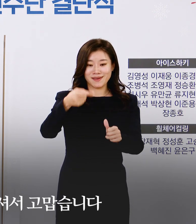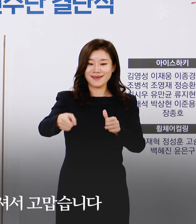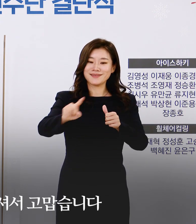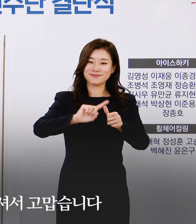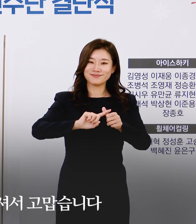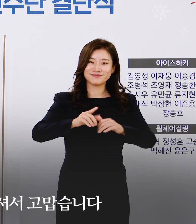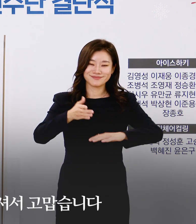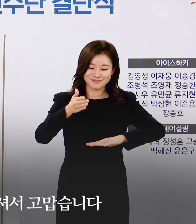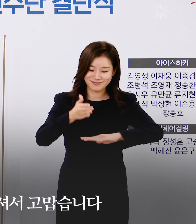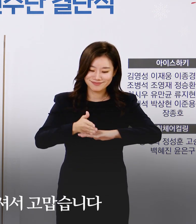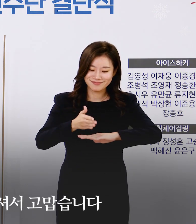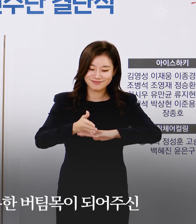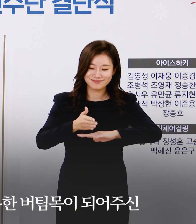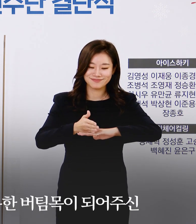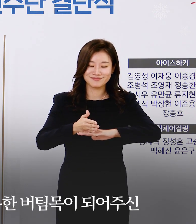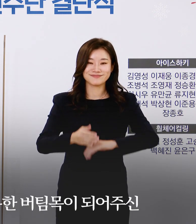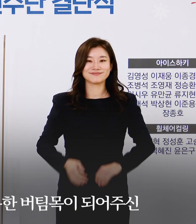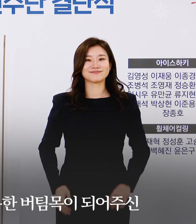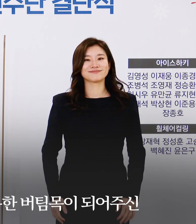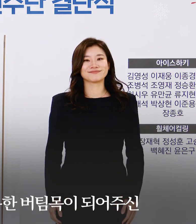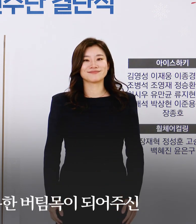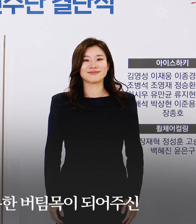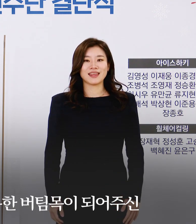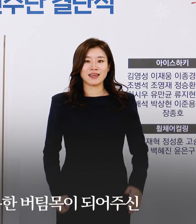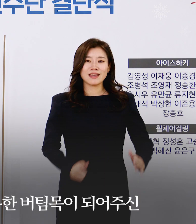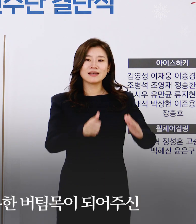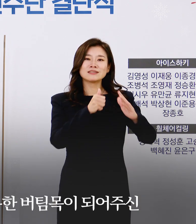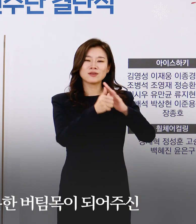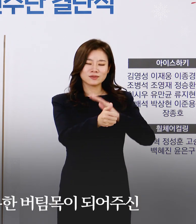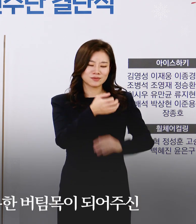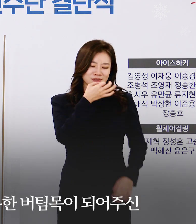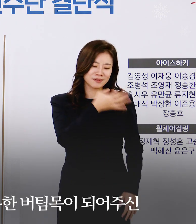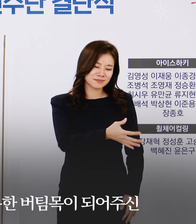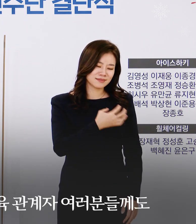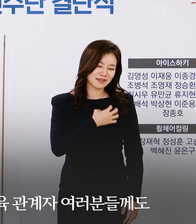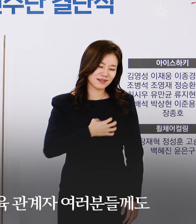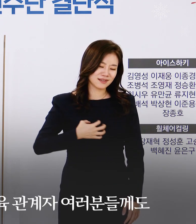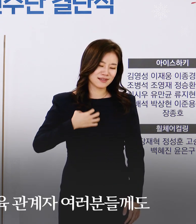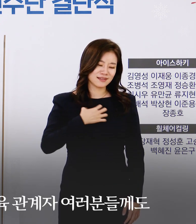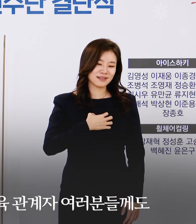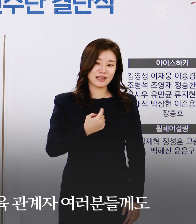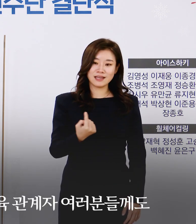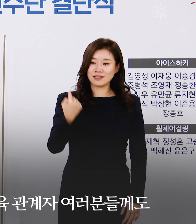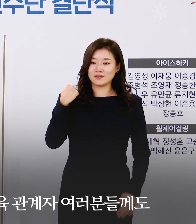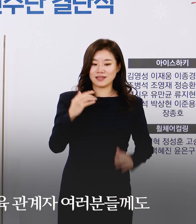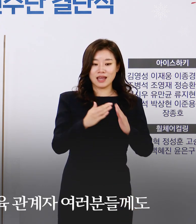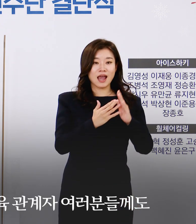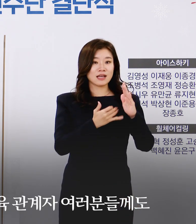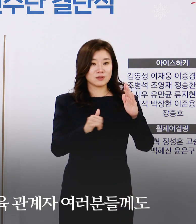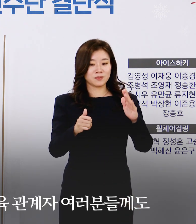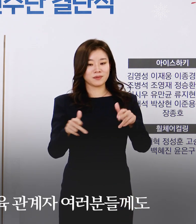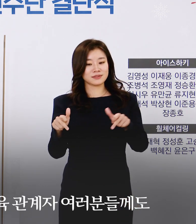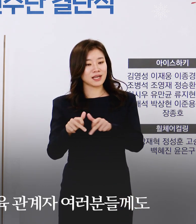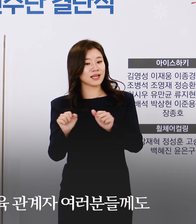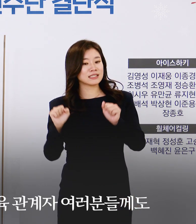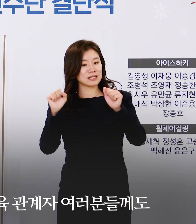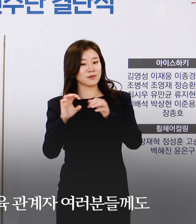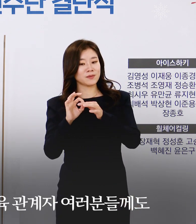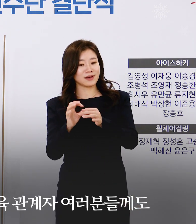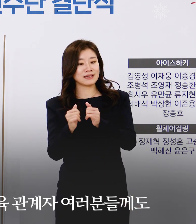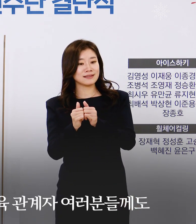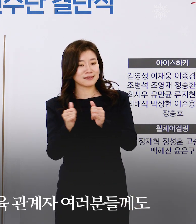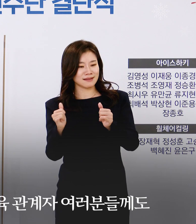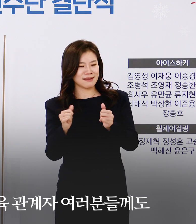주셔서 고맙습니다. 그동안 선수들의 든든한 버팀목이 되어 주신 가족분들과 장애인 체육